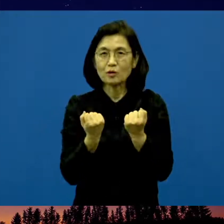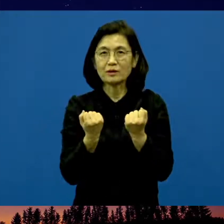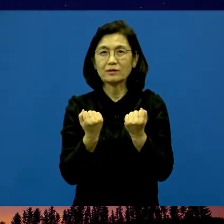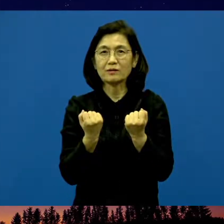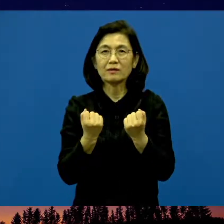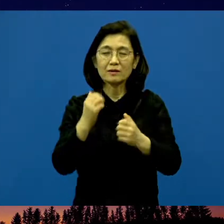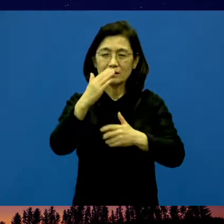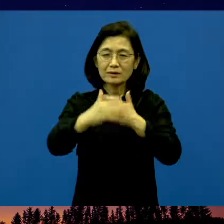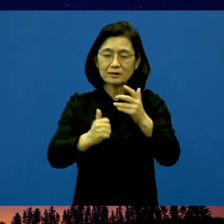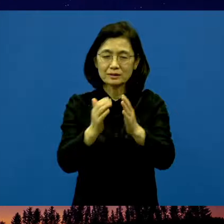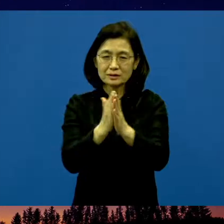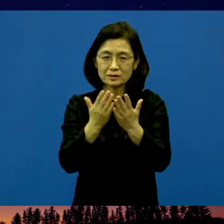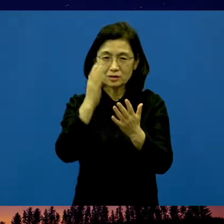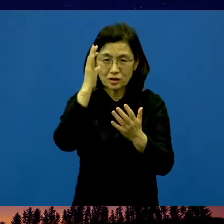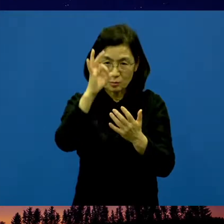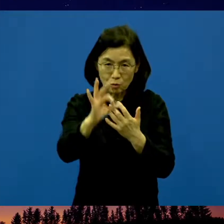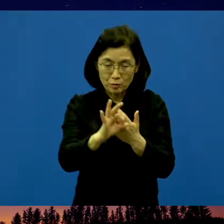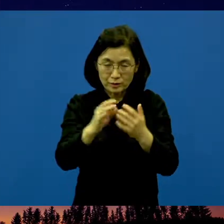굉장히 부드러운 영이에요.